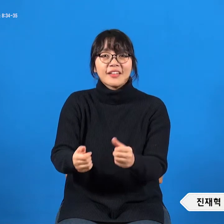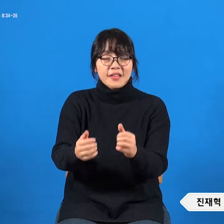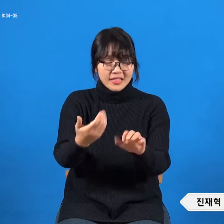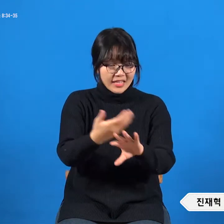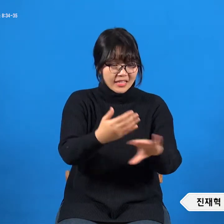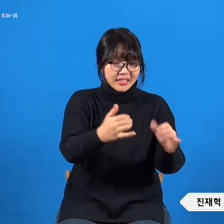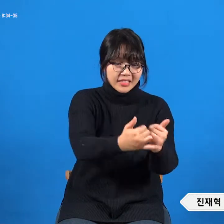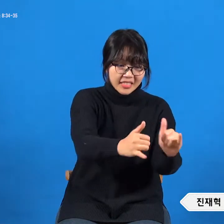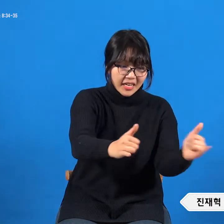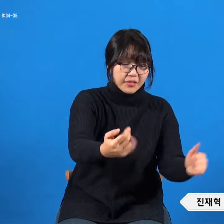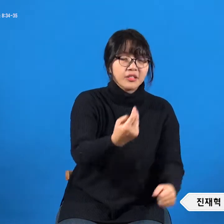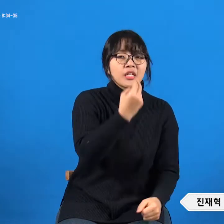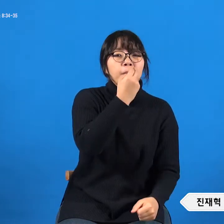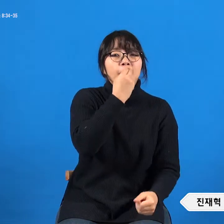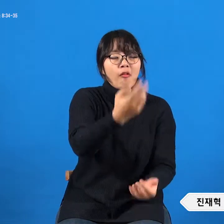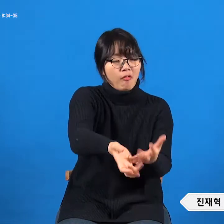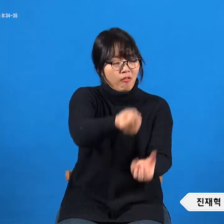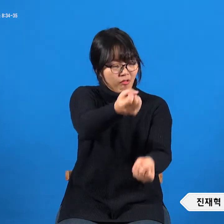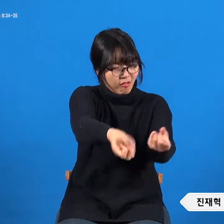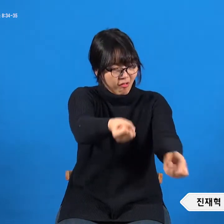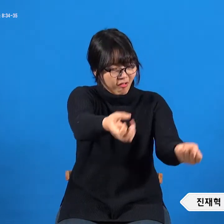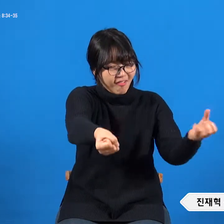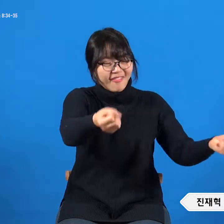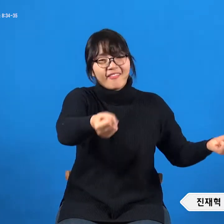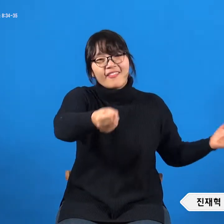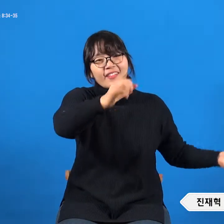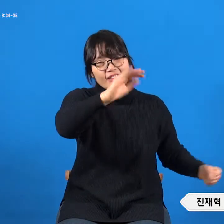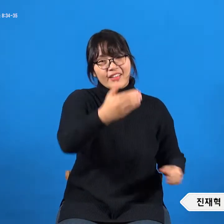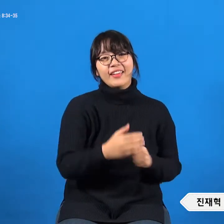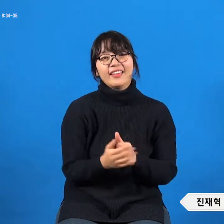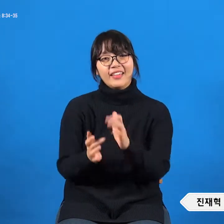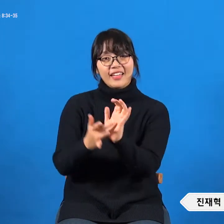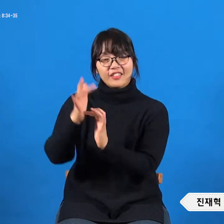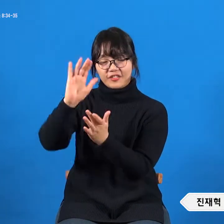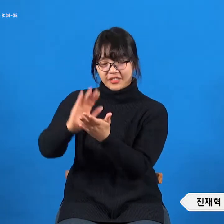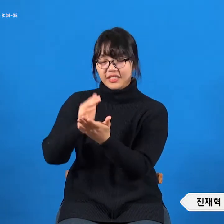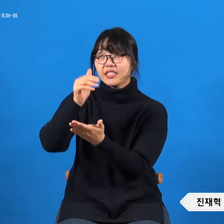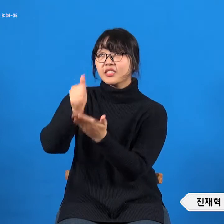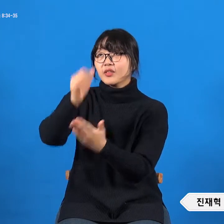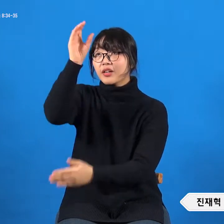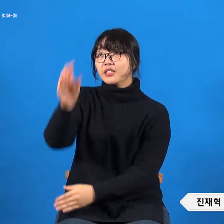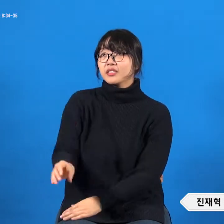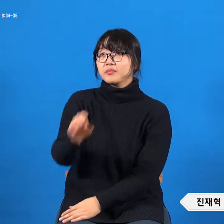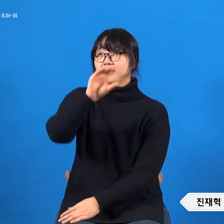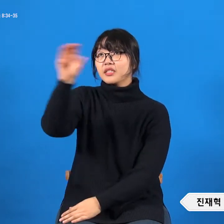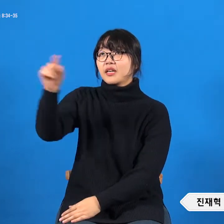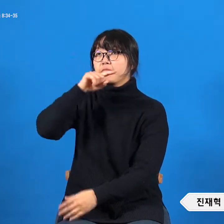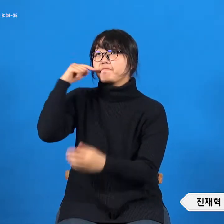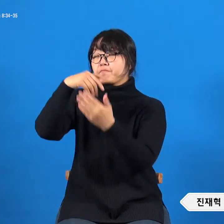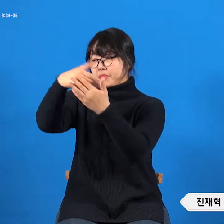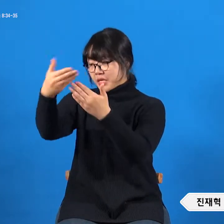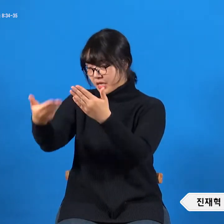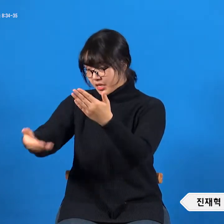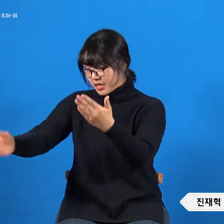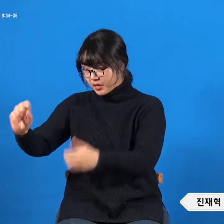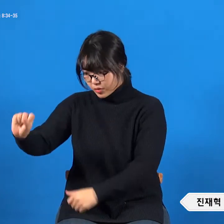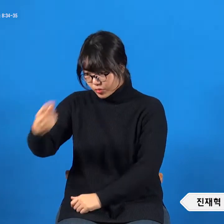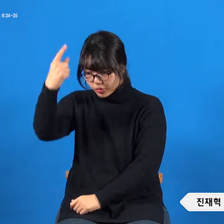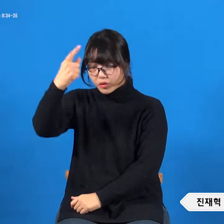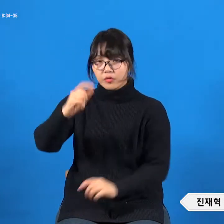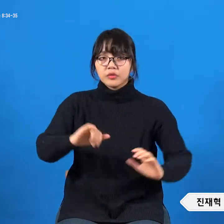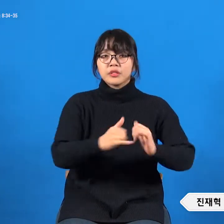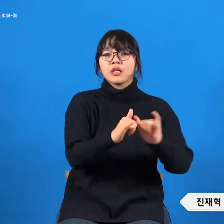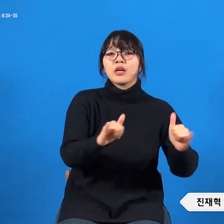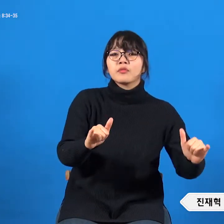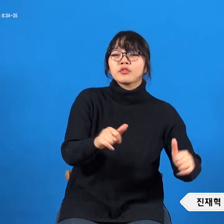많은 생명을 얻습니다. 예수 그리스도의 십자가의 보혈로 인해 온 인류가 구원을